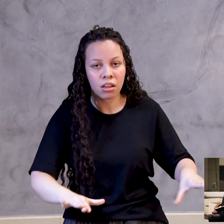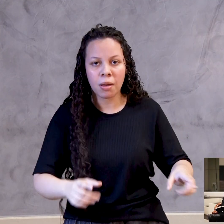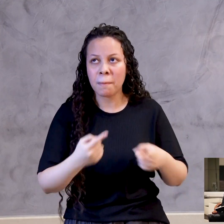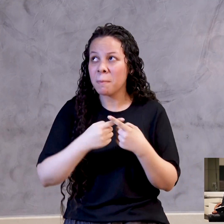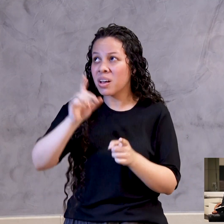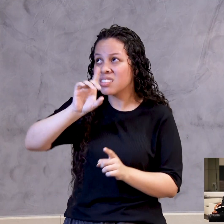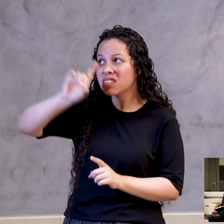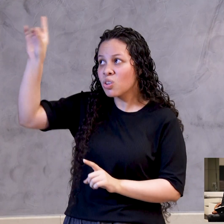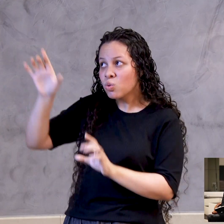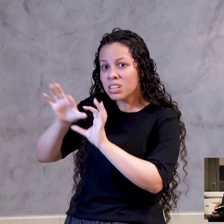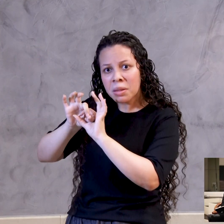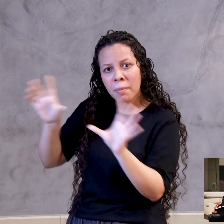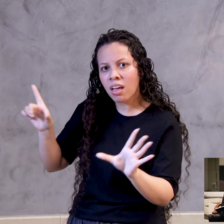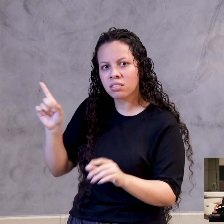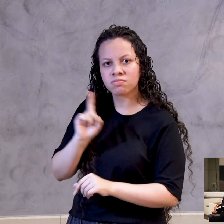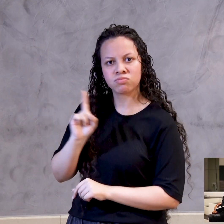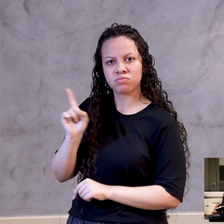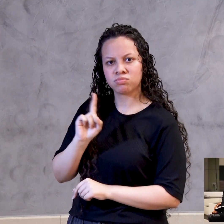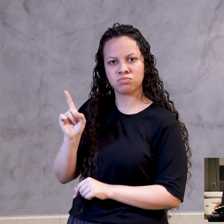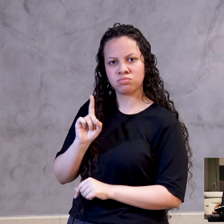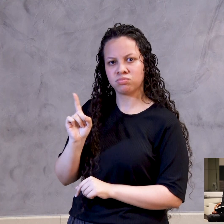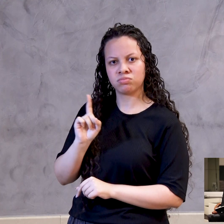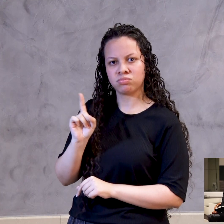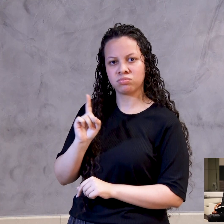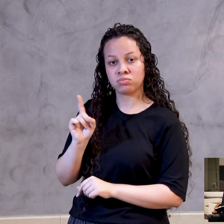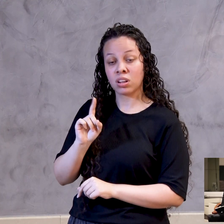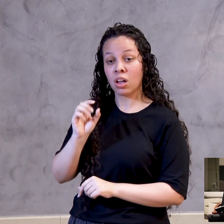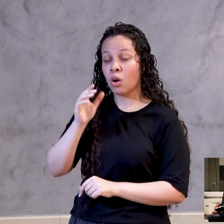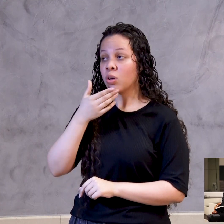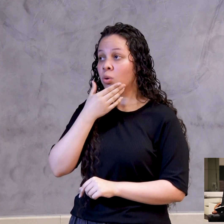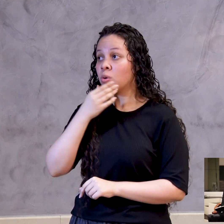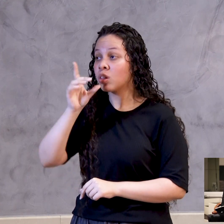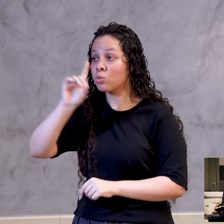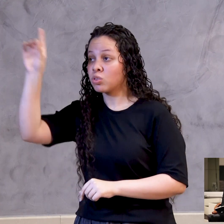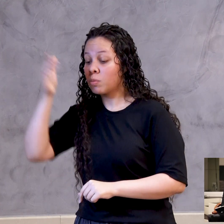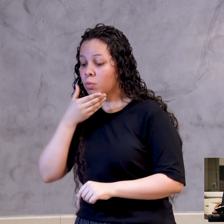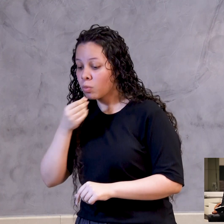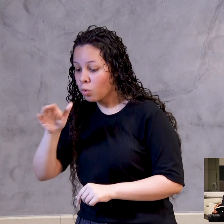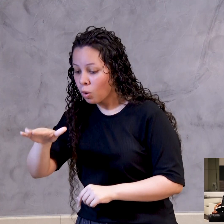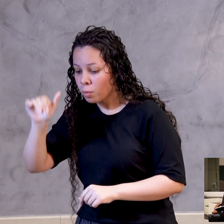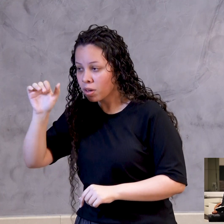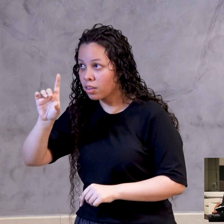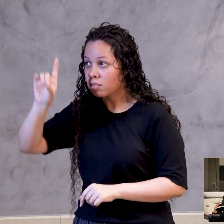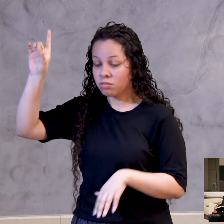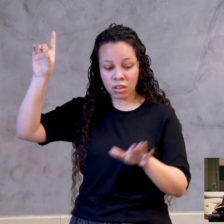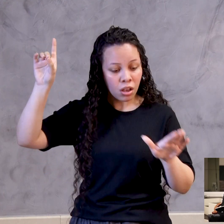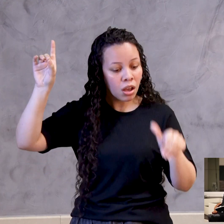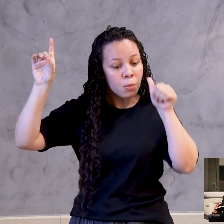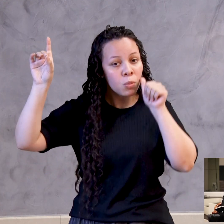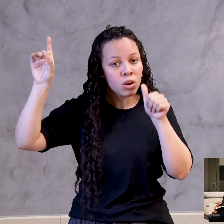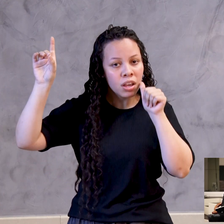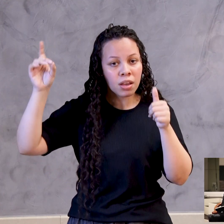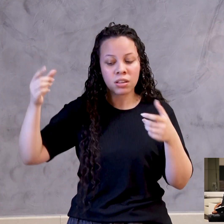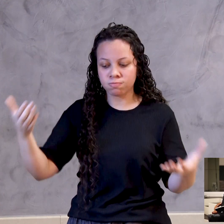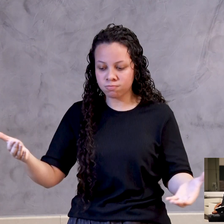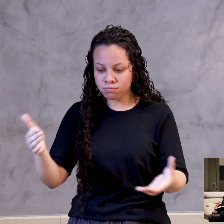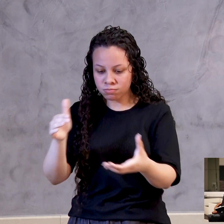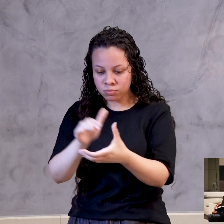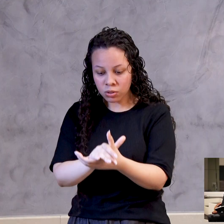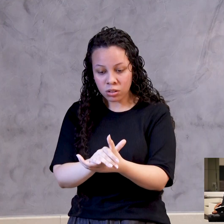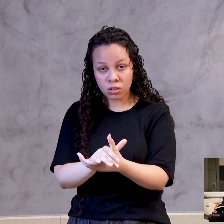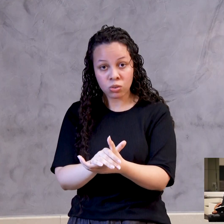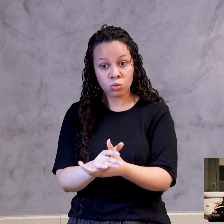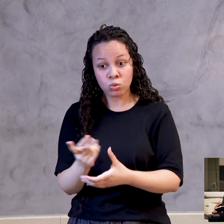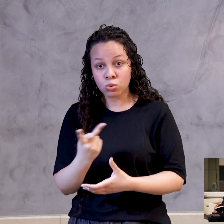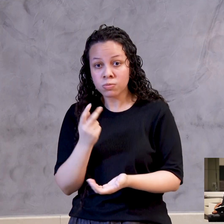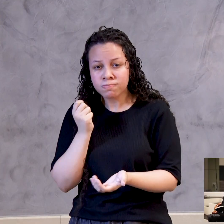esse homem aqui com aquela mulher ali. Deus ajuntou o homem e a mulher. Um homem,